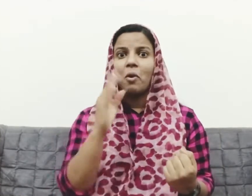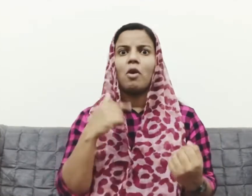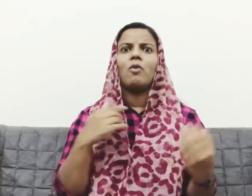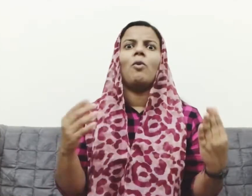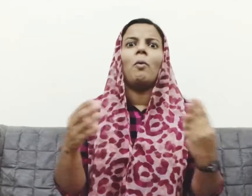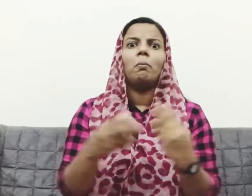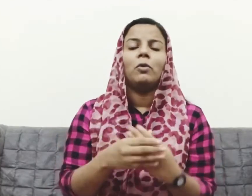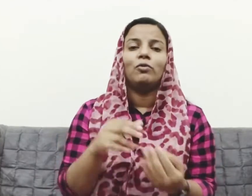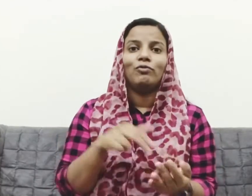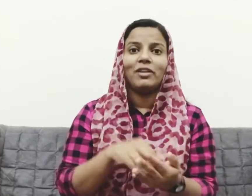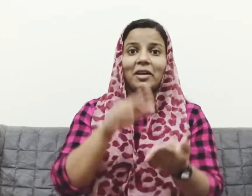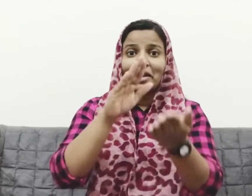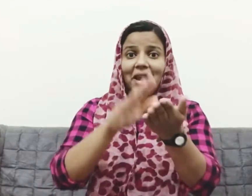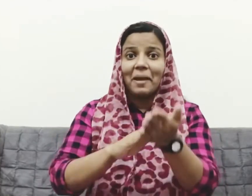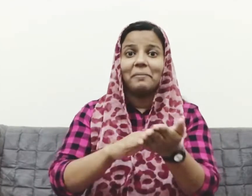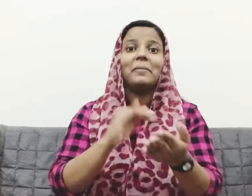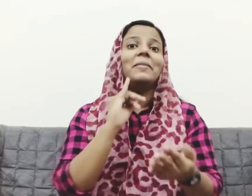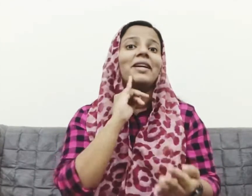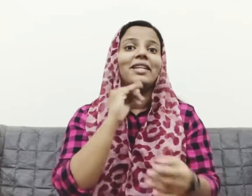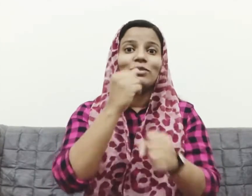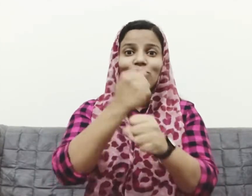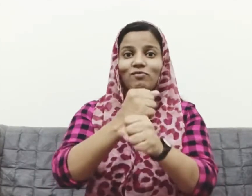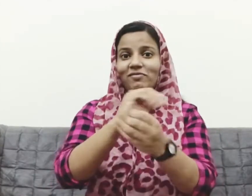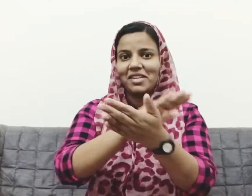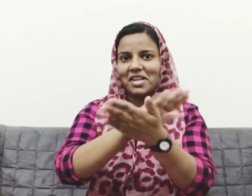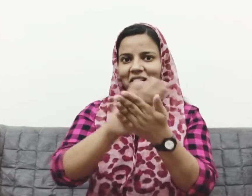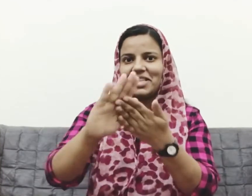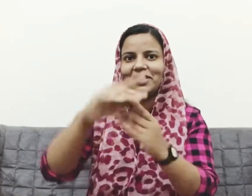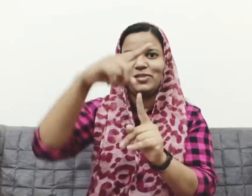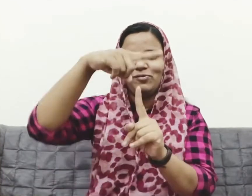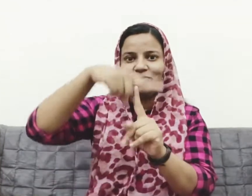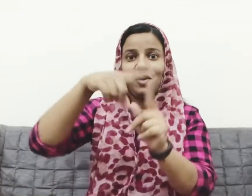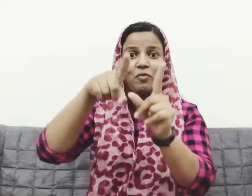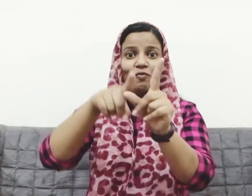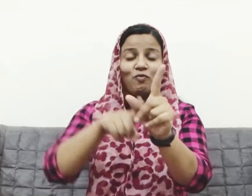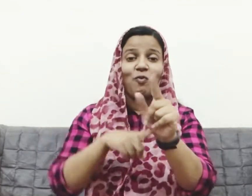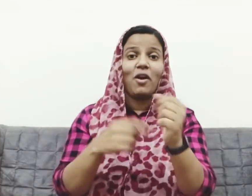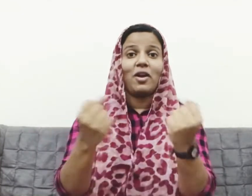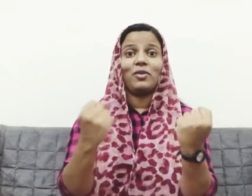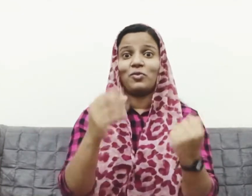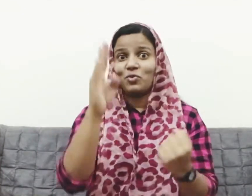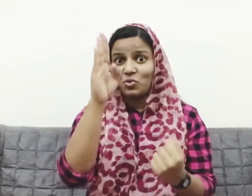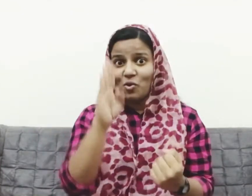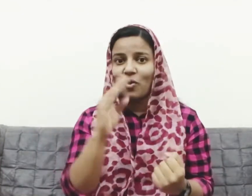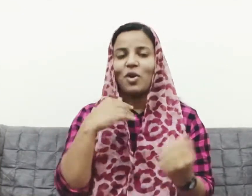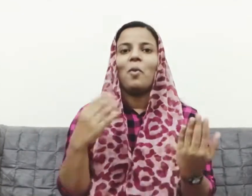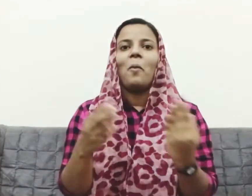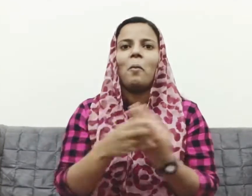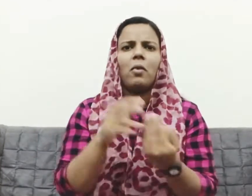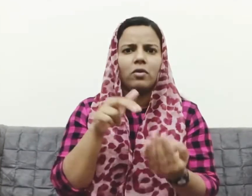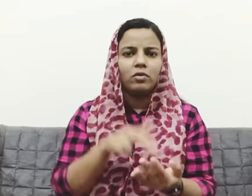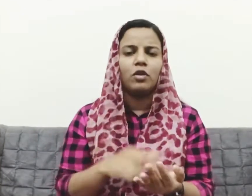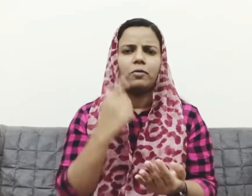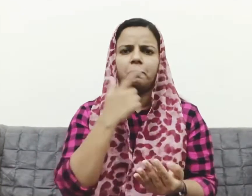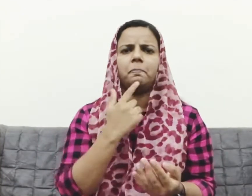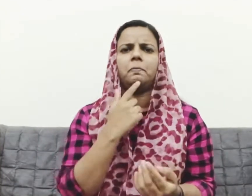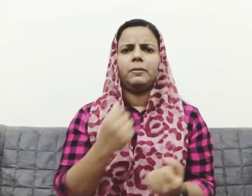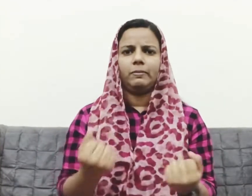ആമേൻ, മഹാവീരനെ പോലെ, സാധാരണ വീരനായിട്ടല്ല, മഹാവീരനെ പോലെ യഹോവ എന്നോട് കൂടെയുണ്ടെന്ന്